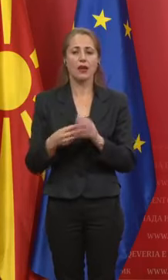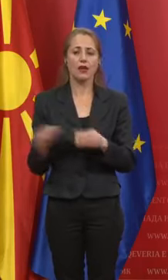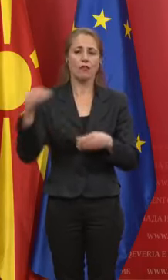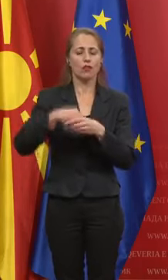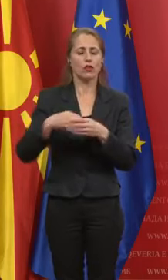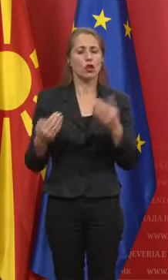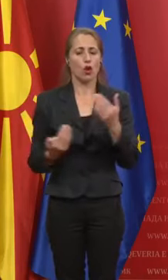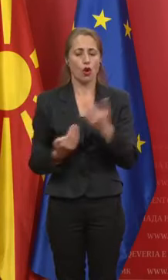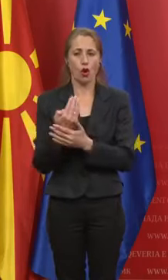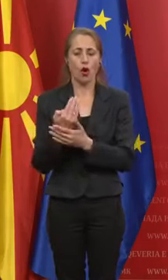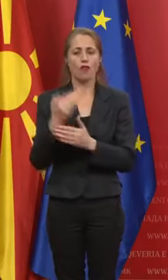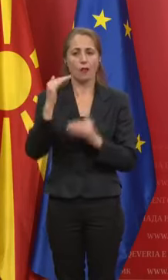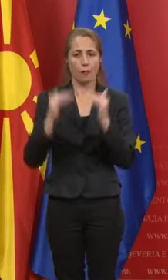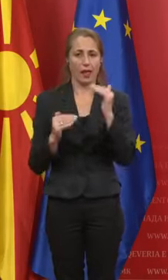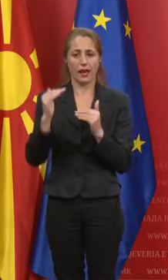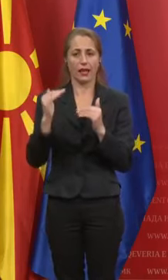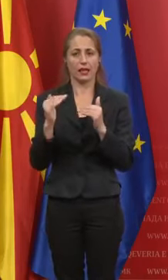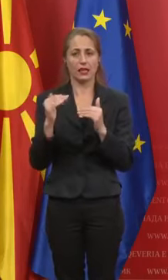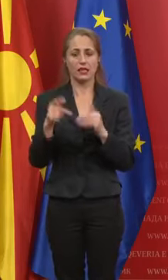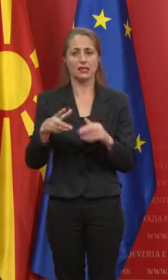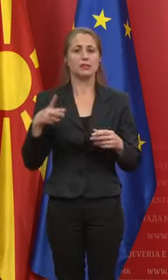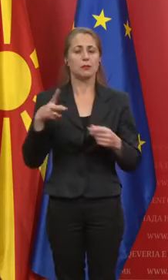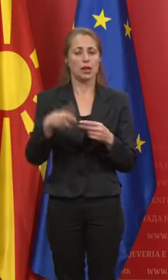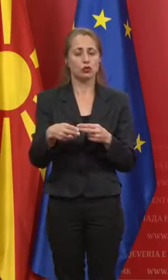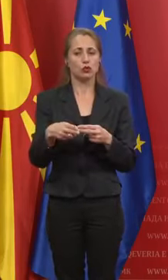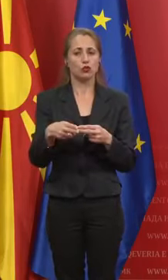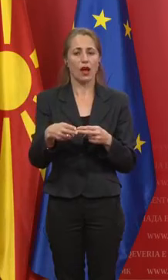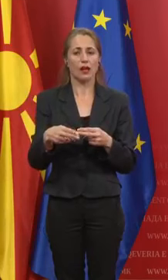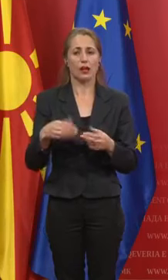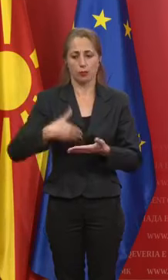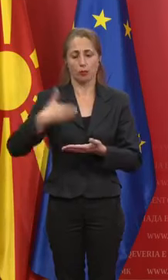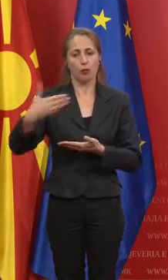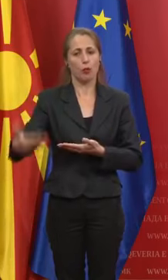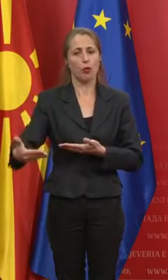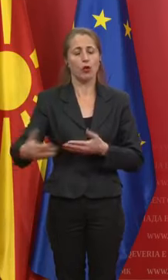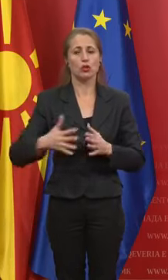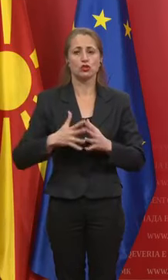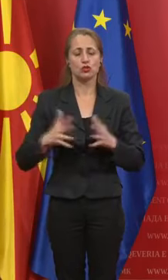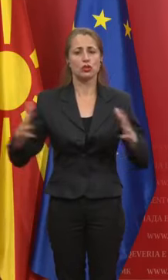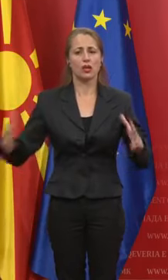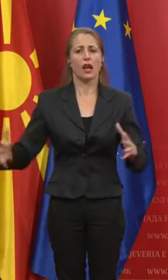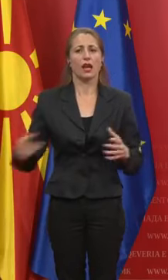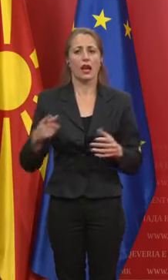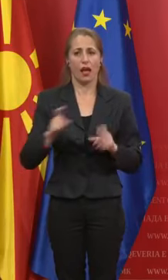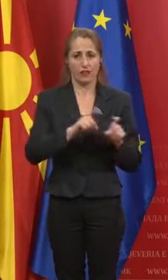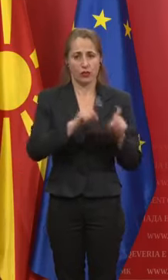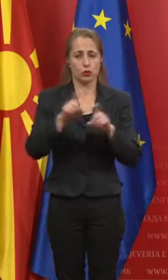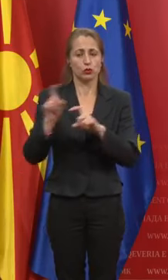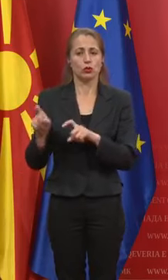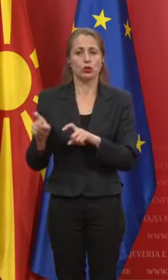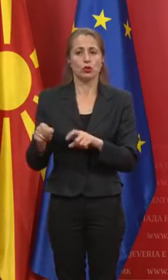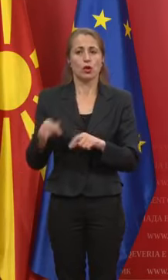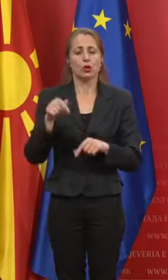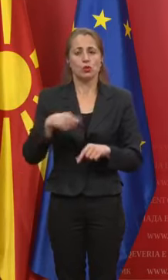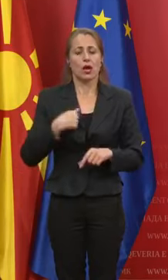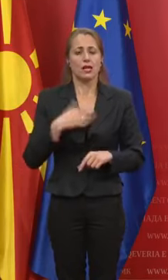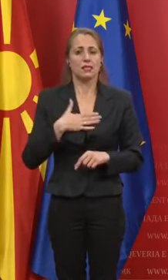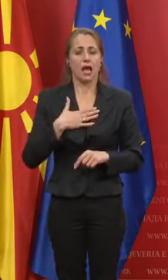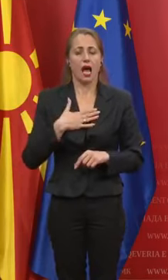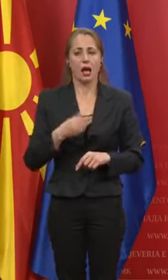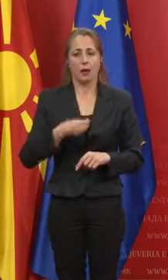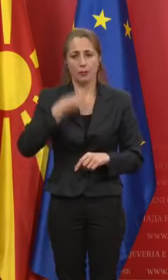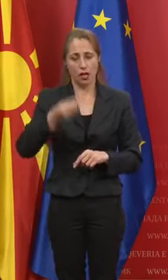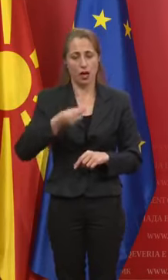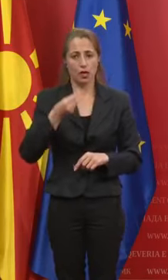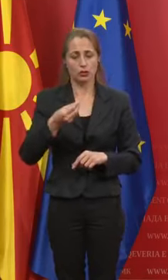на нови мерки за спречување на понатамошното ширење на вирусот. Тука сакам да